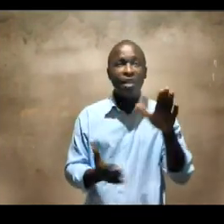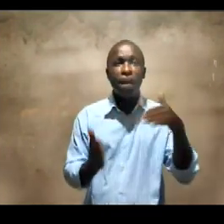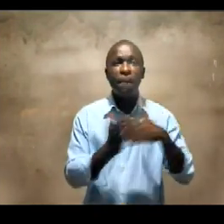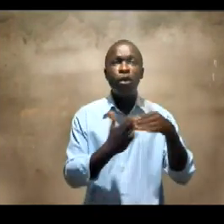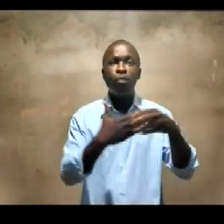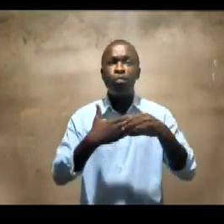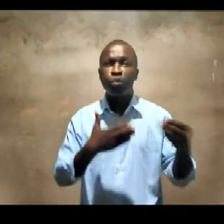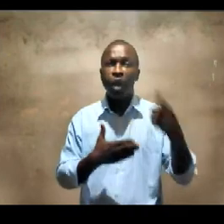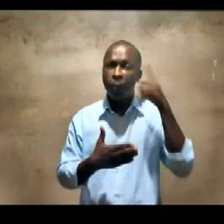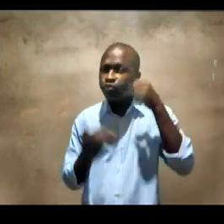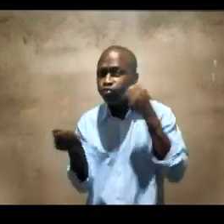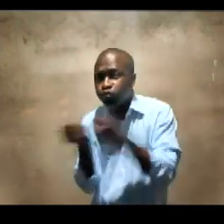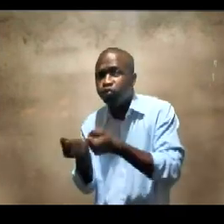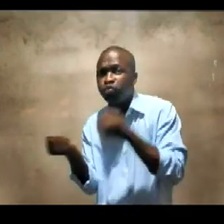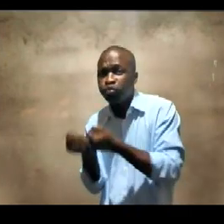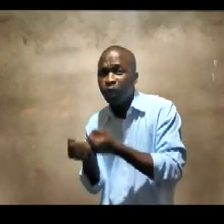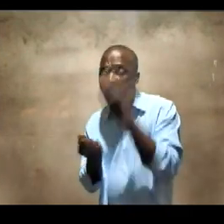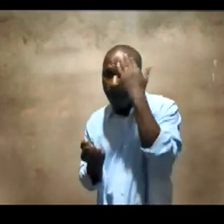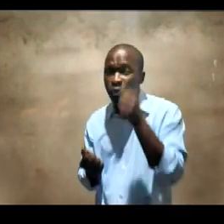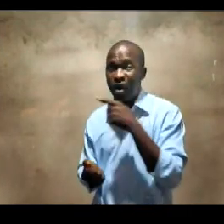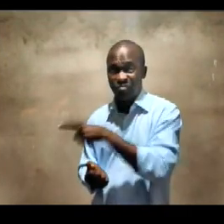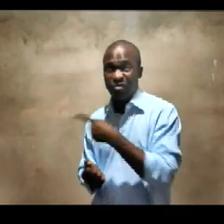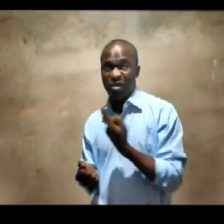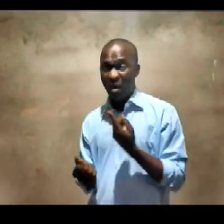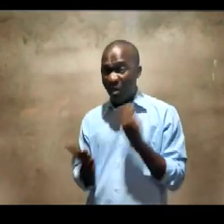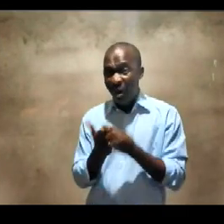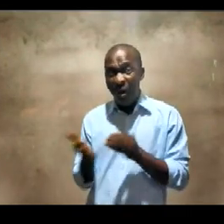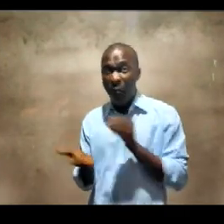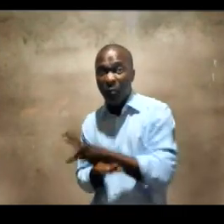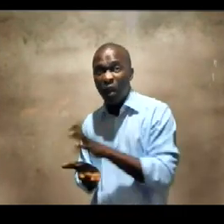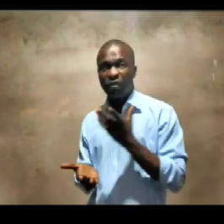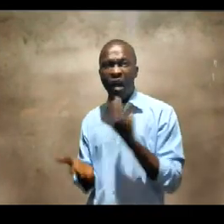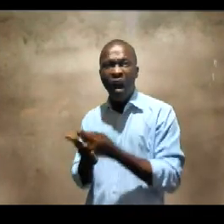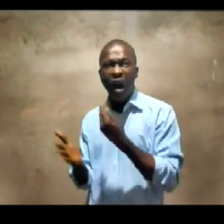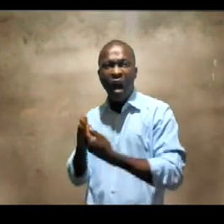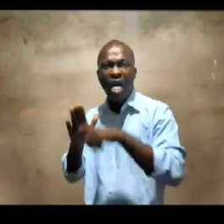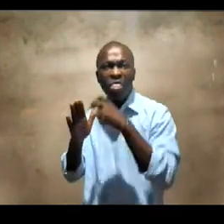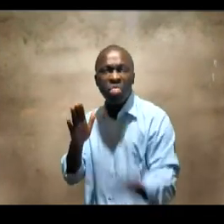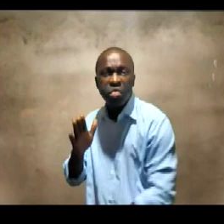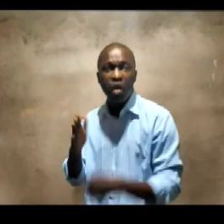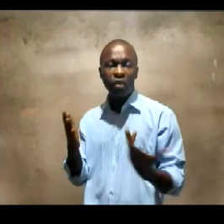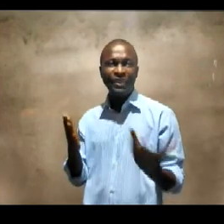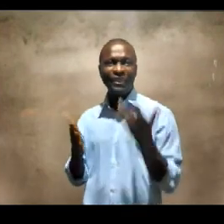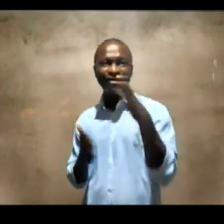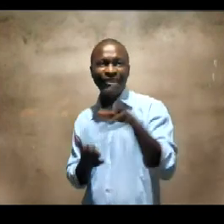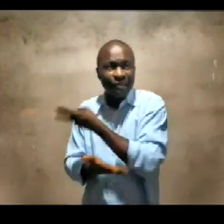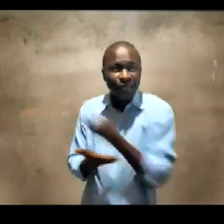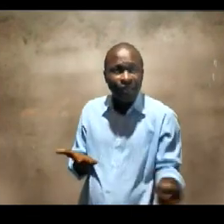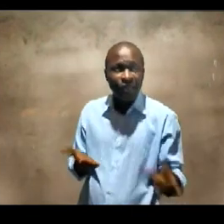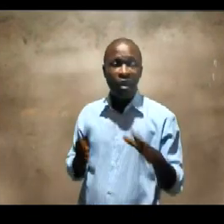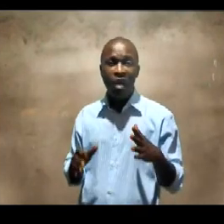injecté 25 millions de dollars dans l'économie afin de stopper la chute de la monnaie nationale, le dollar libérien. Des